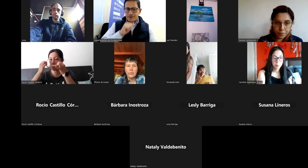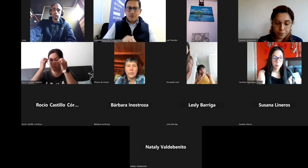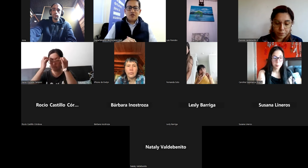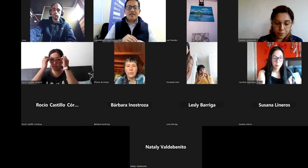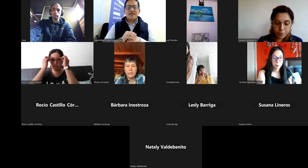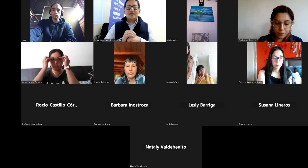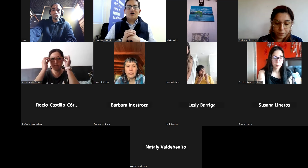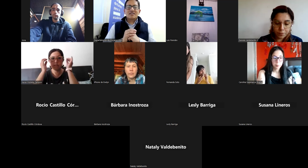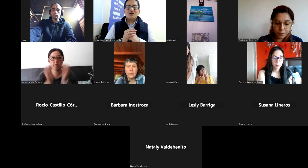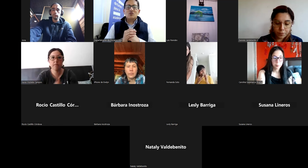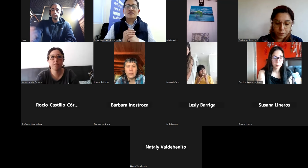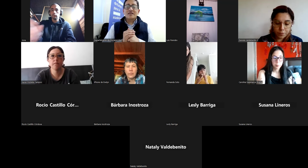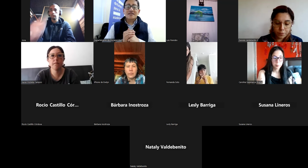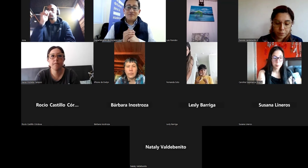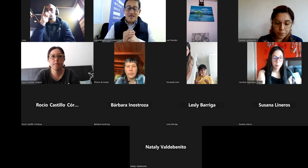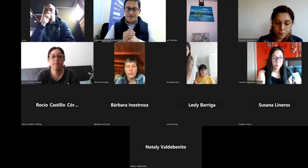Primero que nada, tenemos que saber cómo se dice semana.